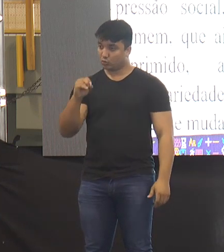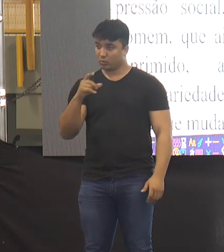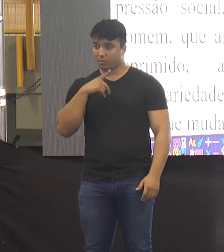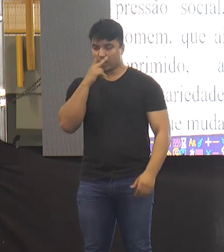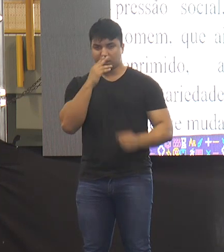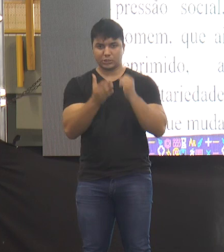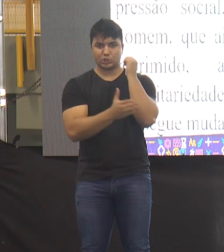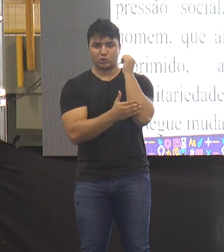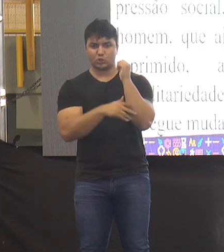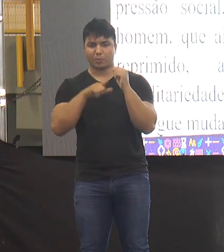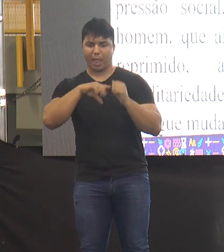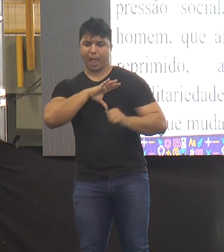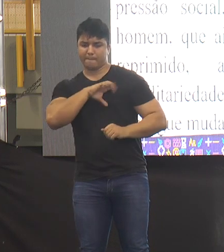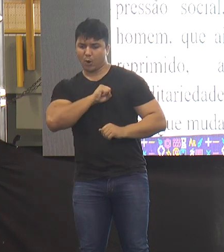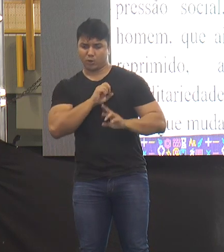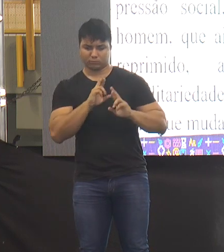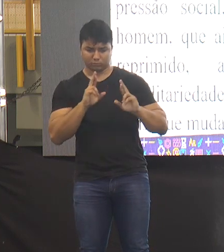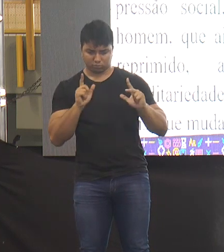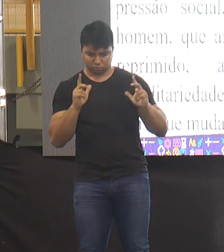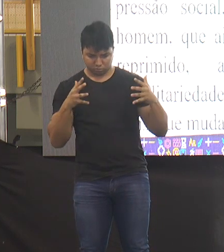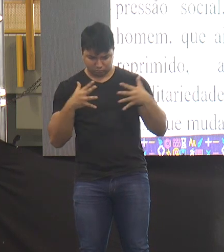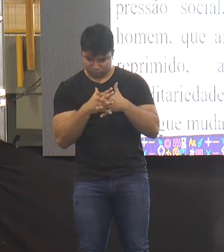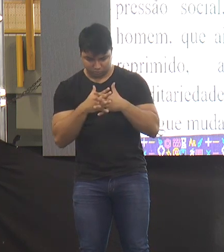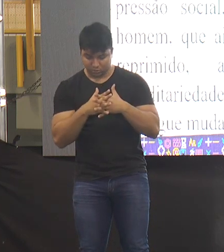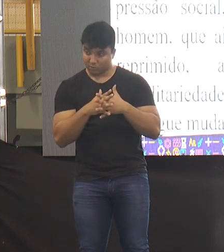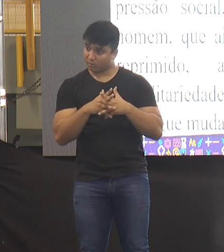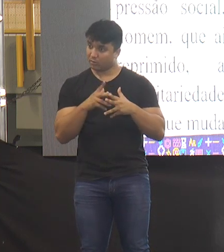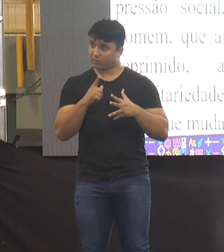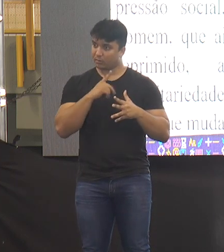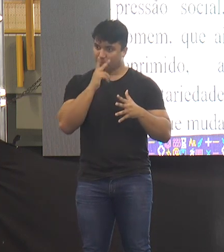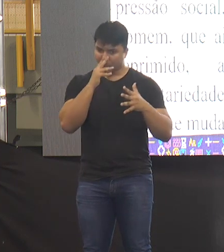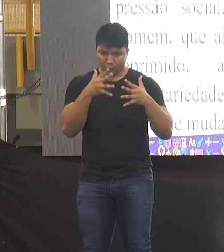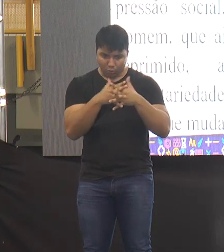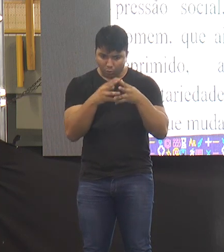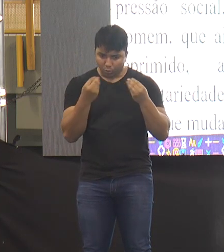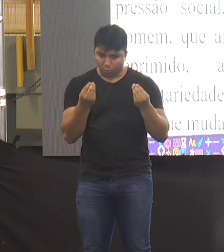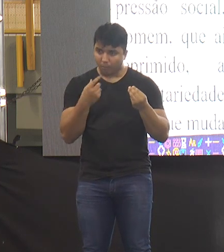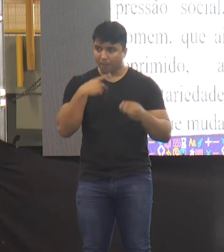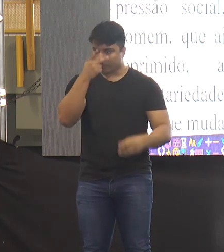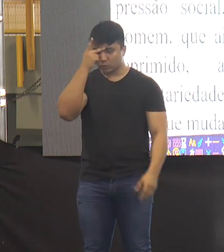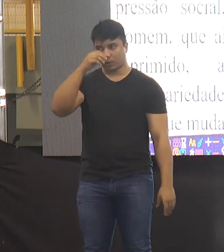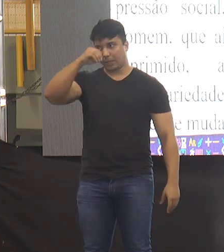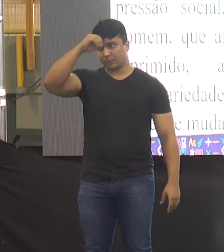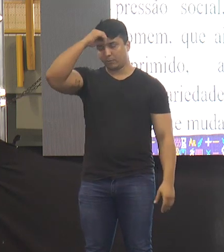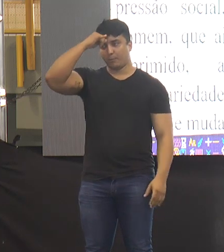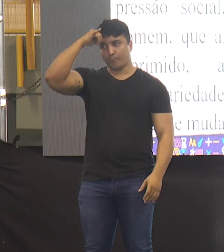confunde ciúme com amor. Quem confunde ciúme com amor é otário.